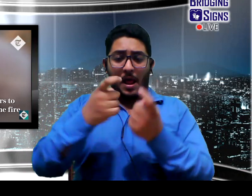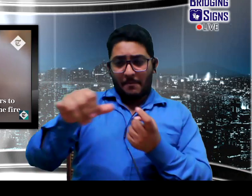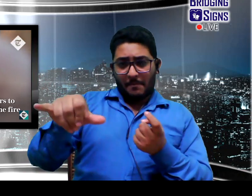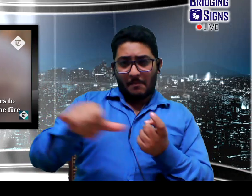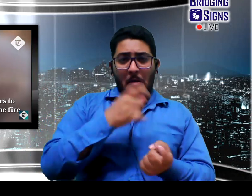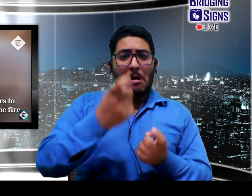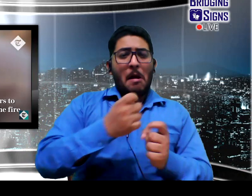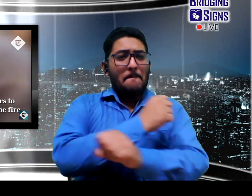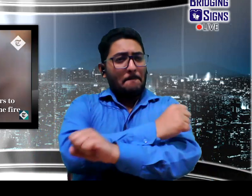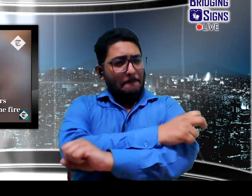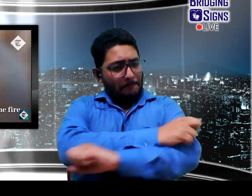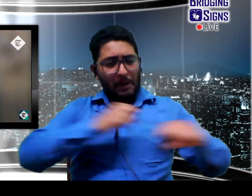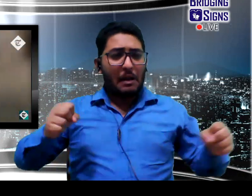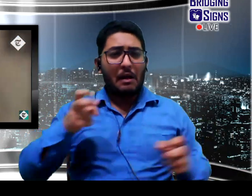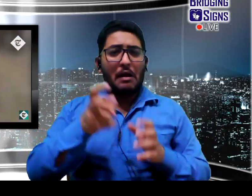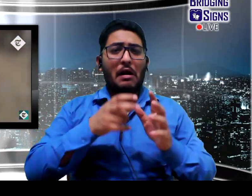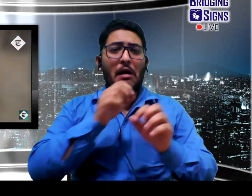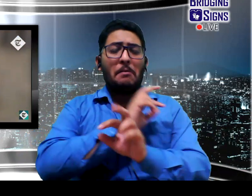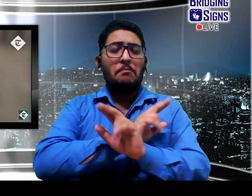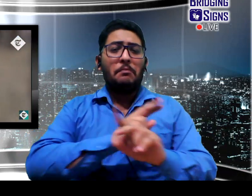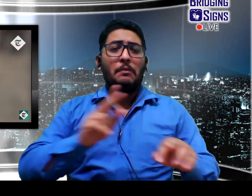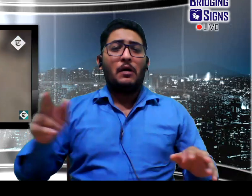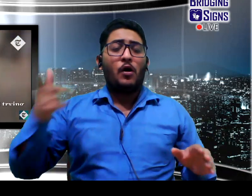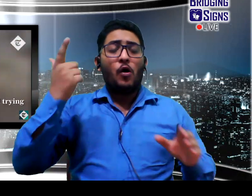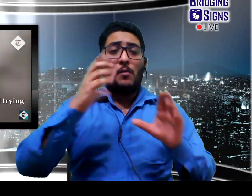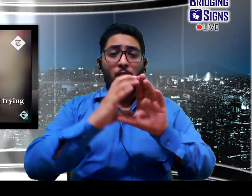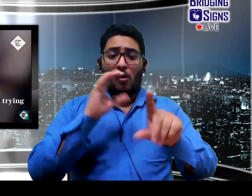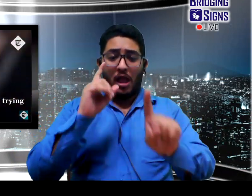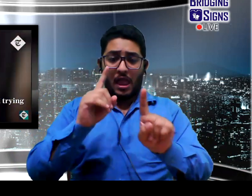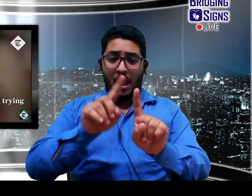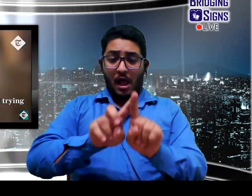बहुत सारे लोग जख्मी हुए हैं इसमें।